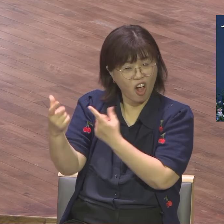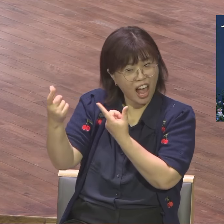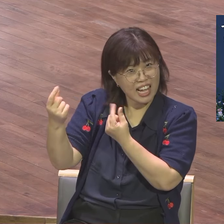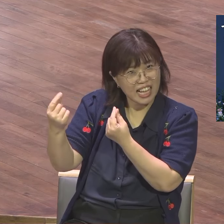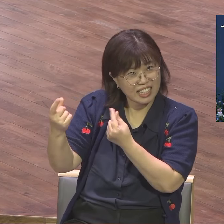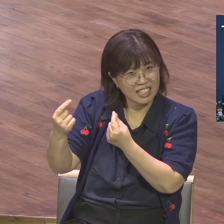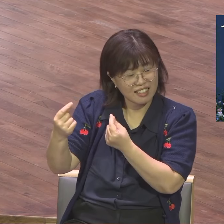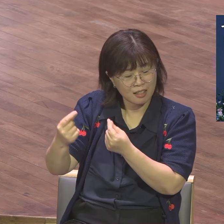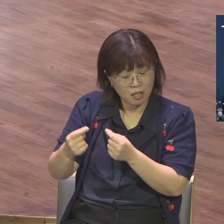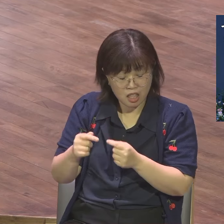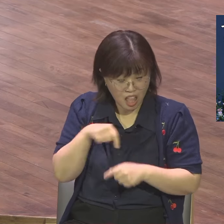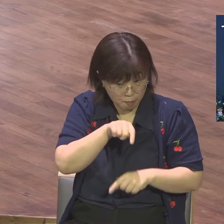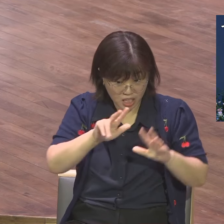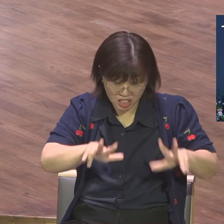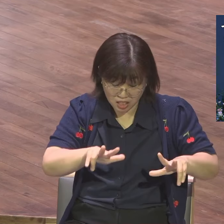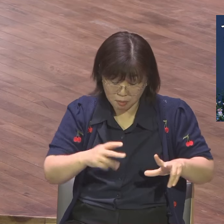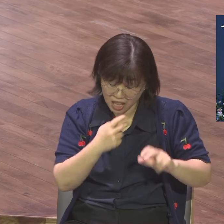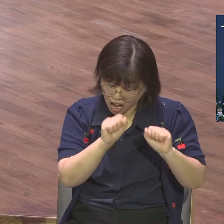없어요.